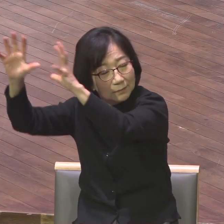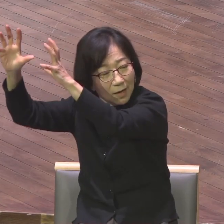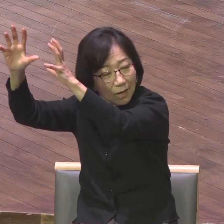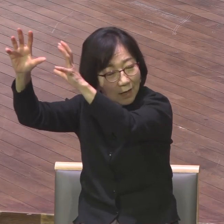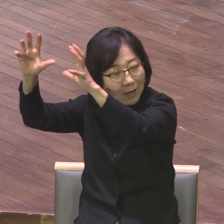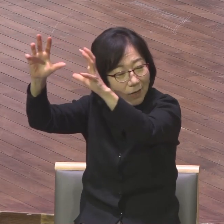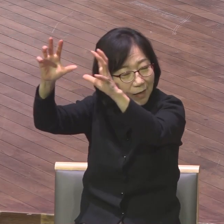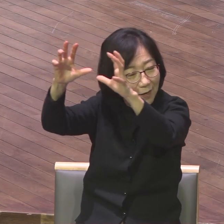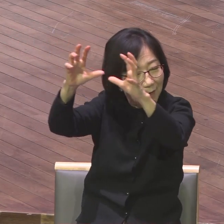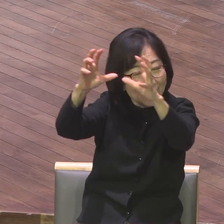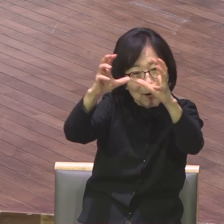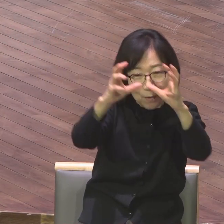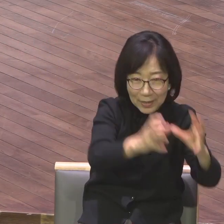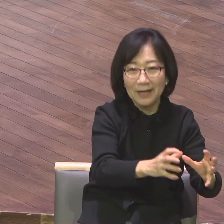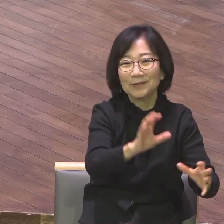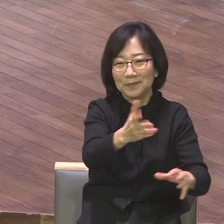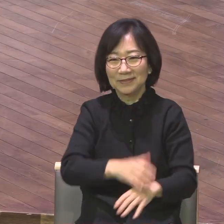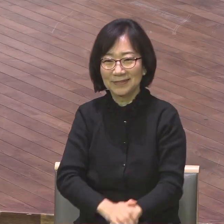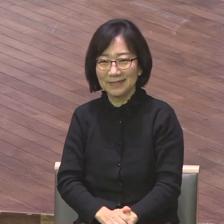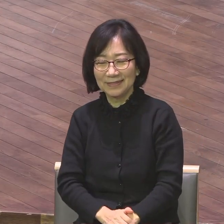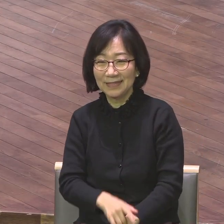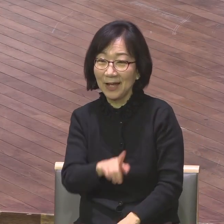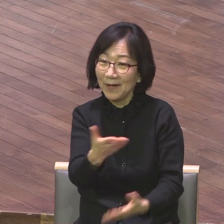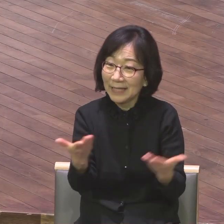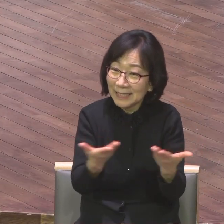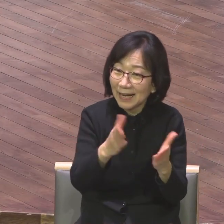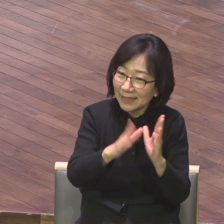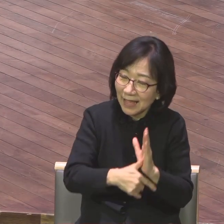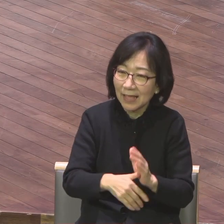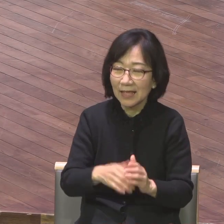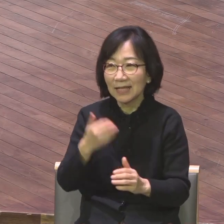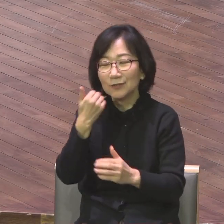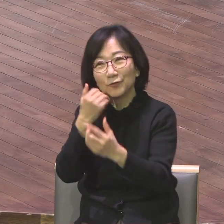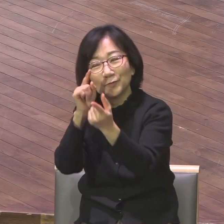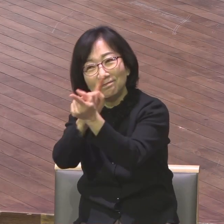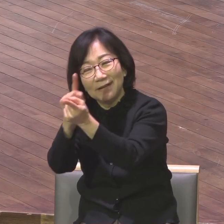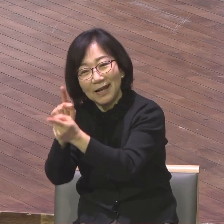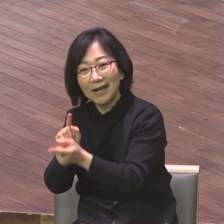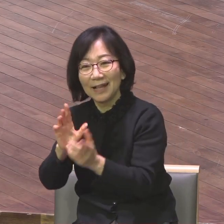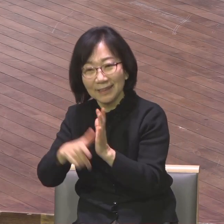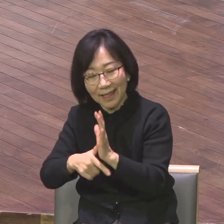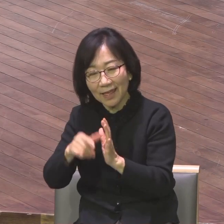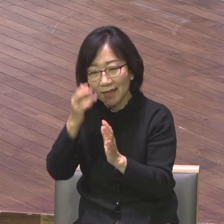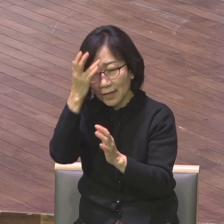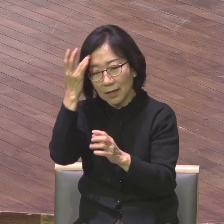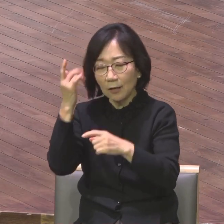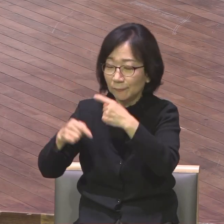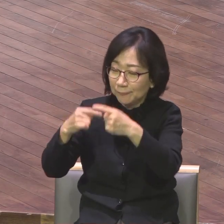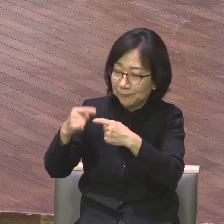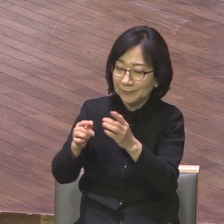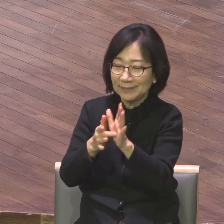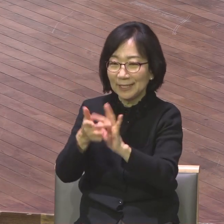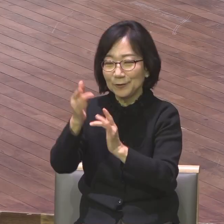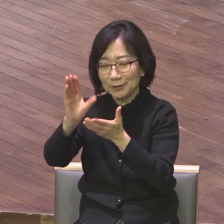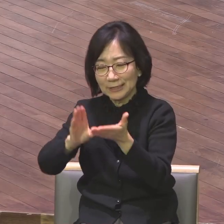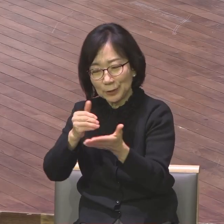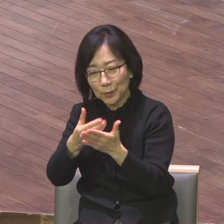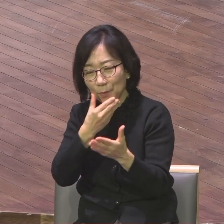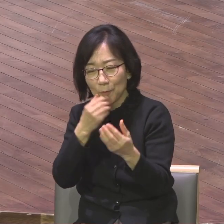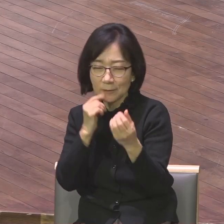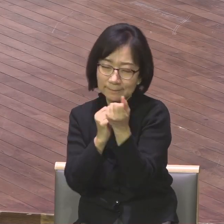그 직장에서, 그 가정에서, 여러분 주위에서 만나는 사람에게 하나님의 나라, 예수 그리스도를 말하는 순간에 흑암이 쫙